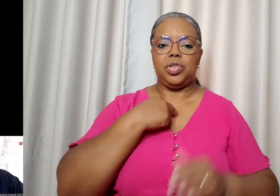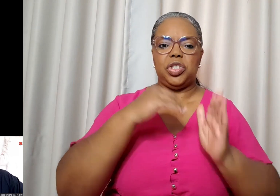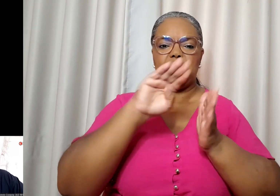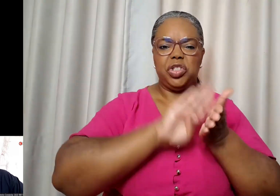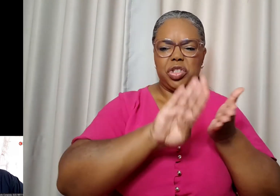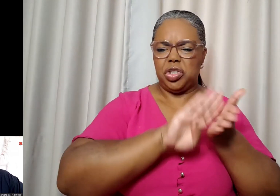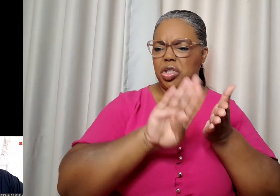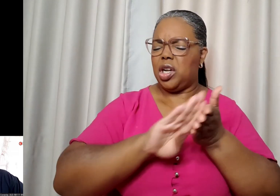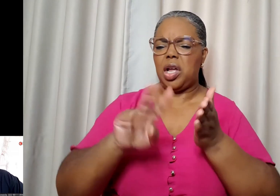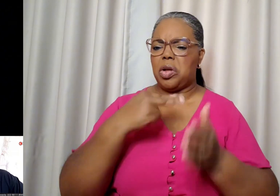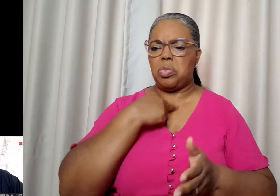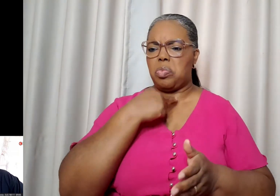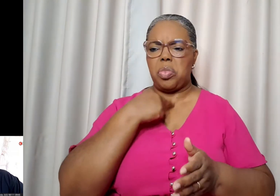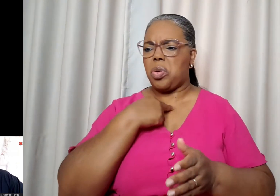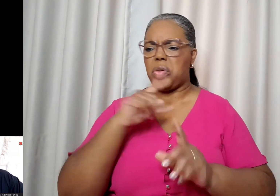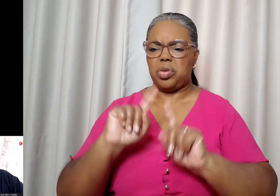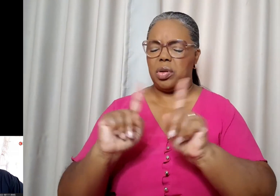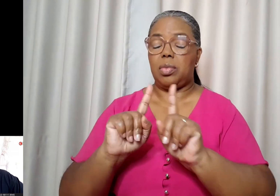também profissionalmente,